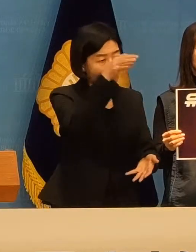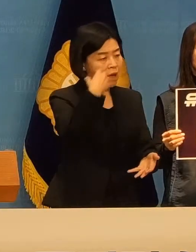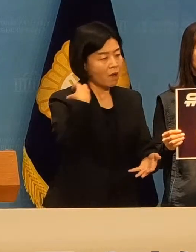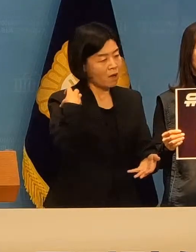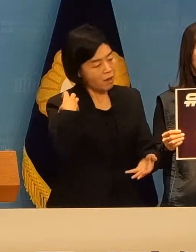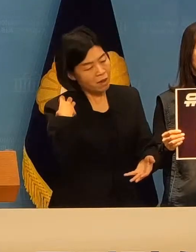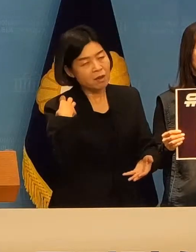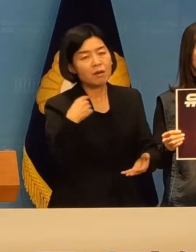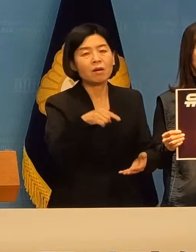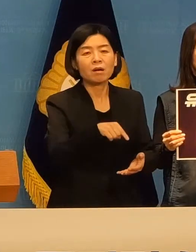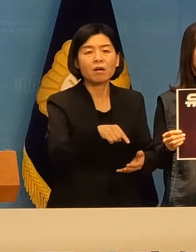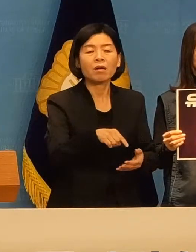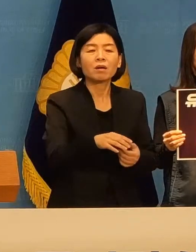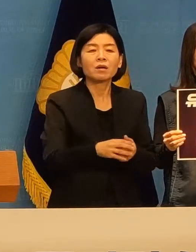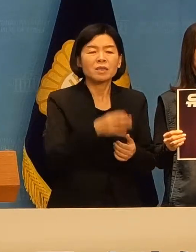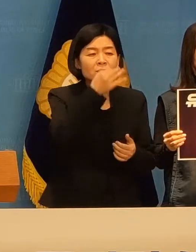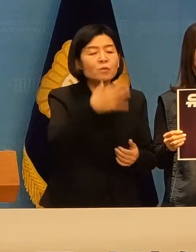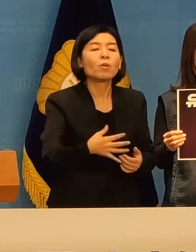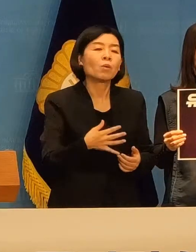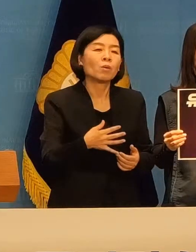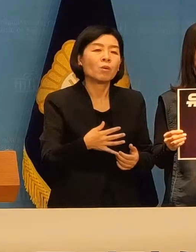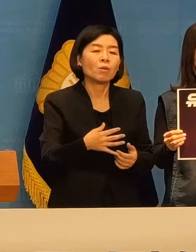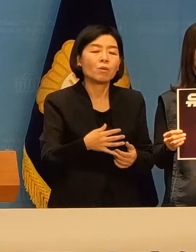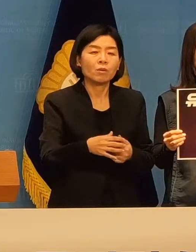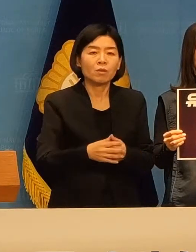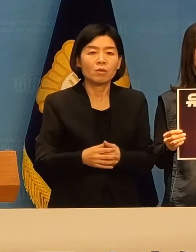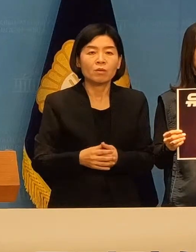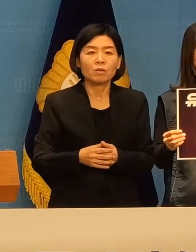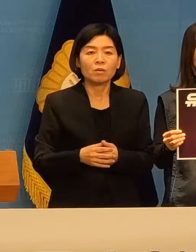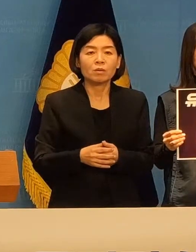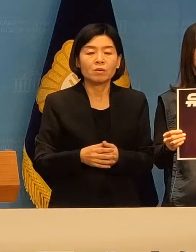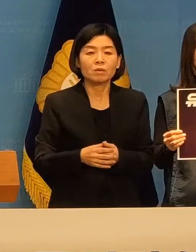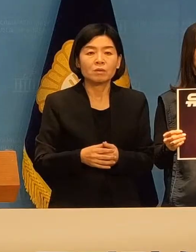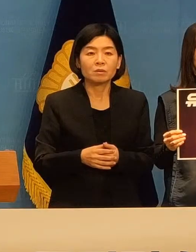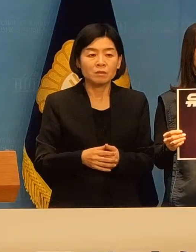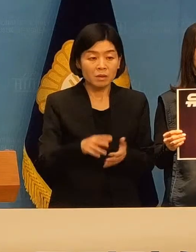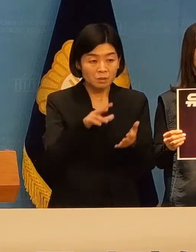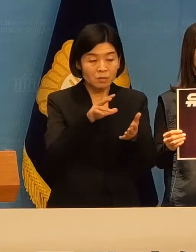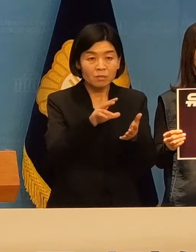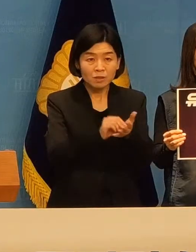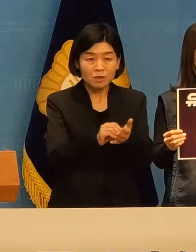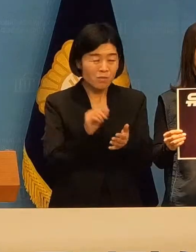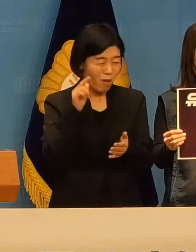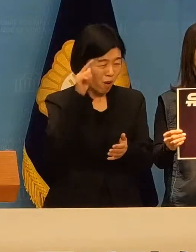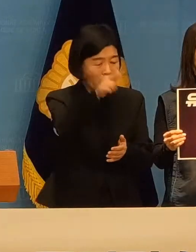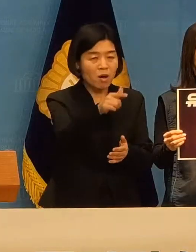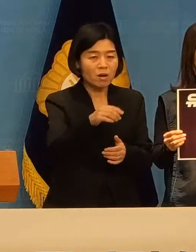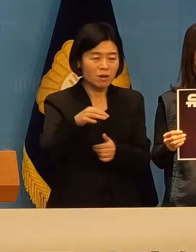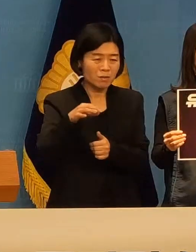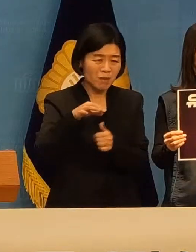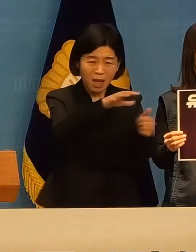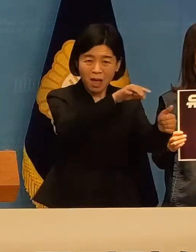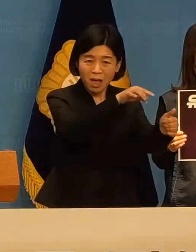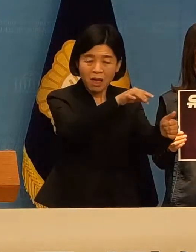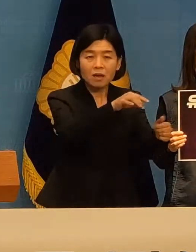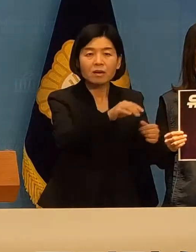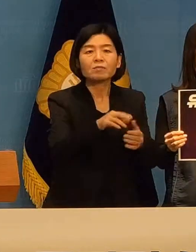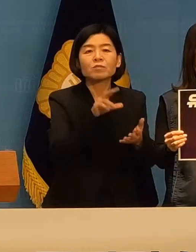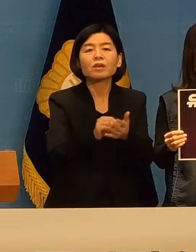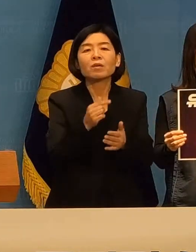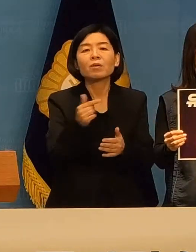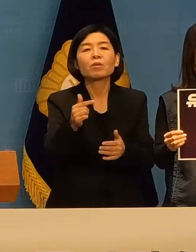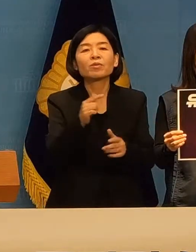해야 하기 때문에 엄두를 낼 수가 없습니다. 이러한 장거리 인사 발령은 더 큰 문제가